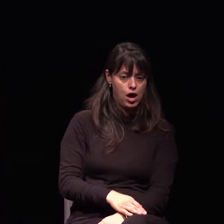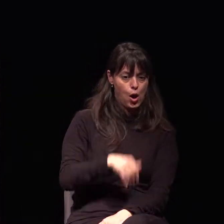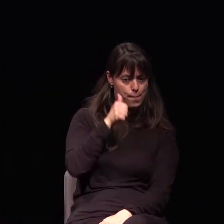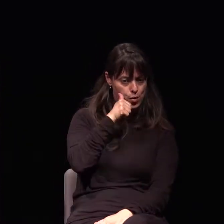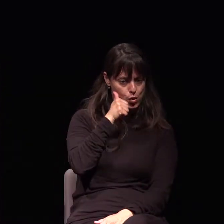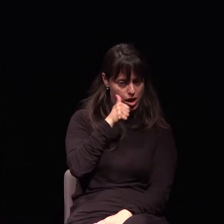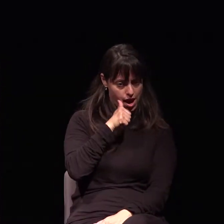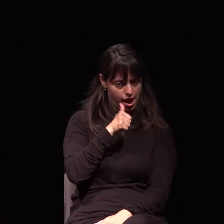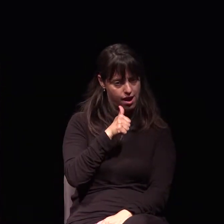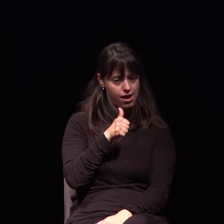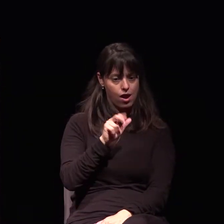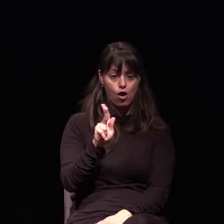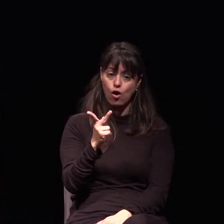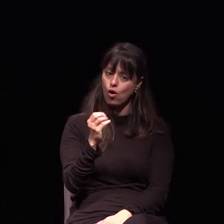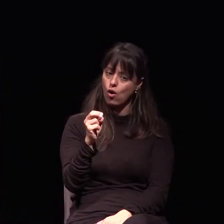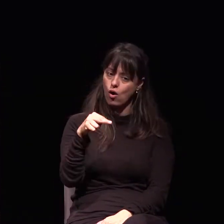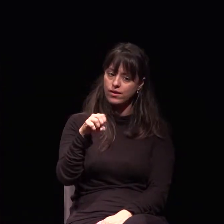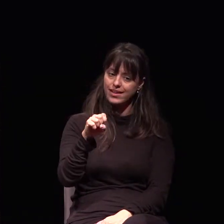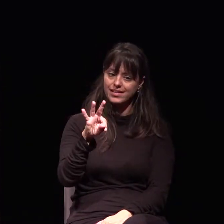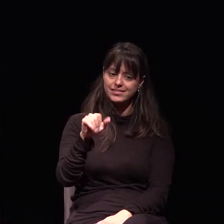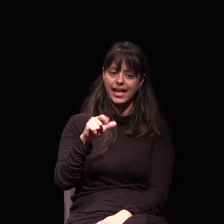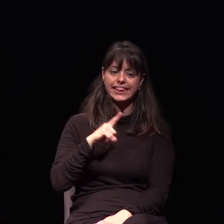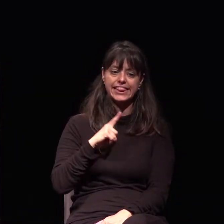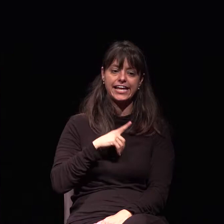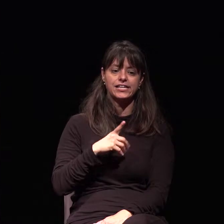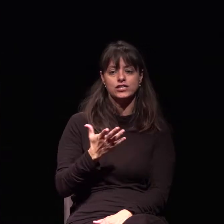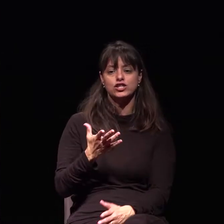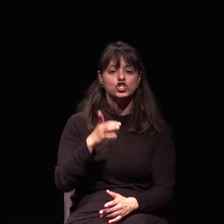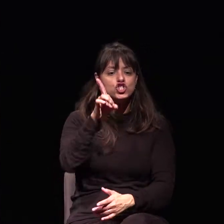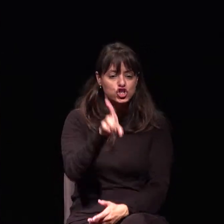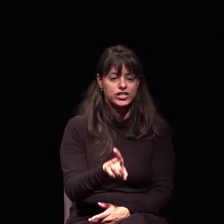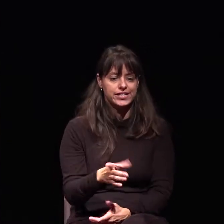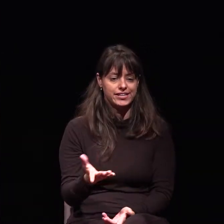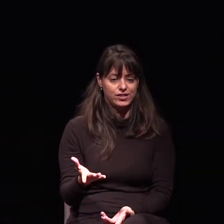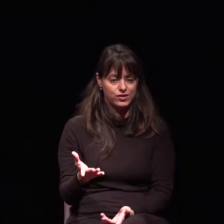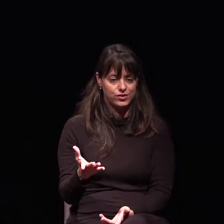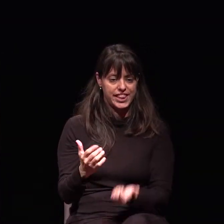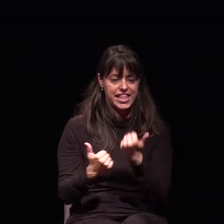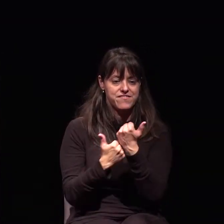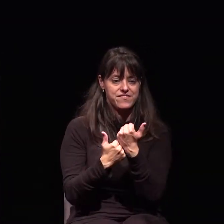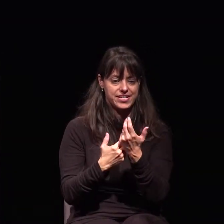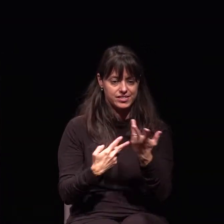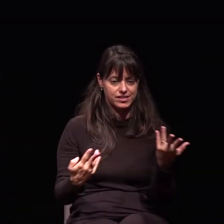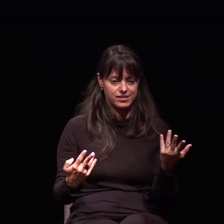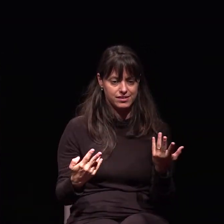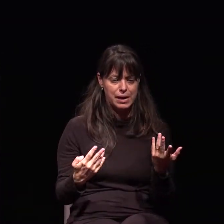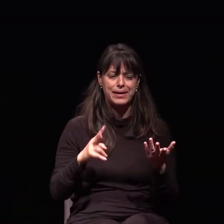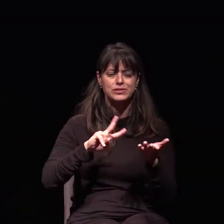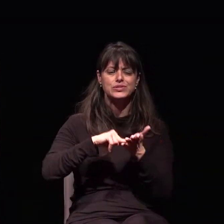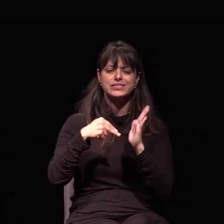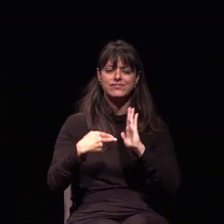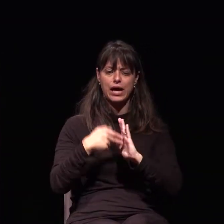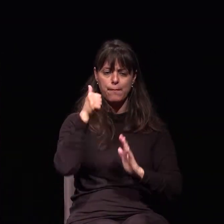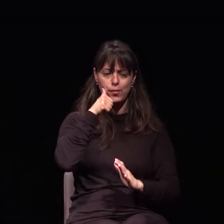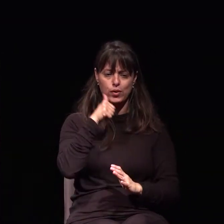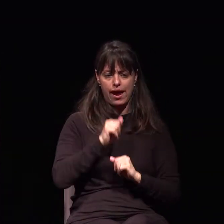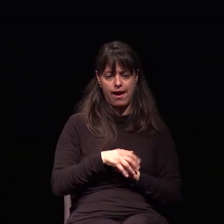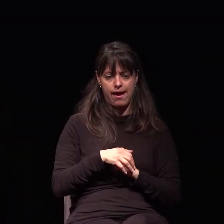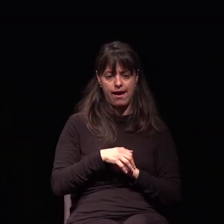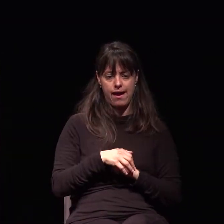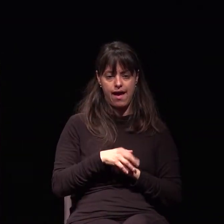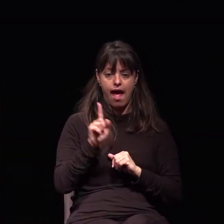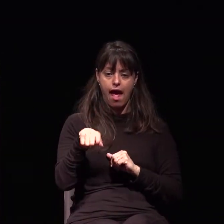Penal. Só a mulher honesta é que pode ter direitos. E o que é mulher honesta? Uma mulher